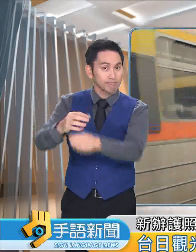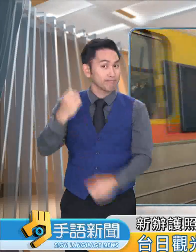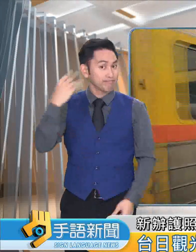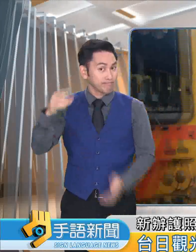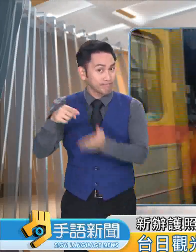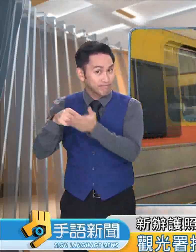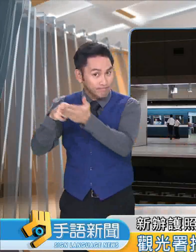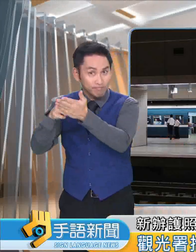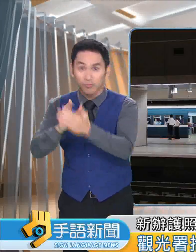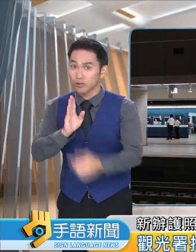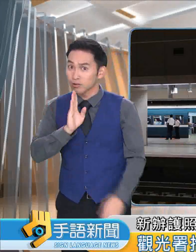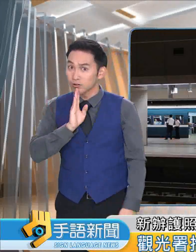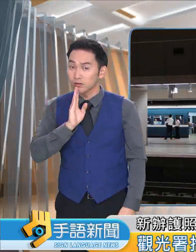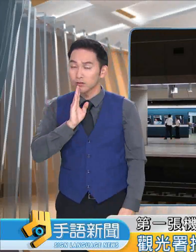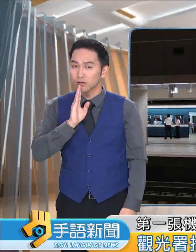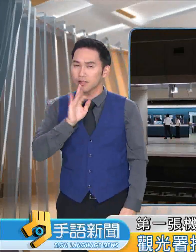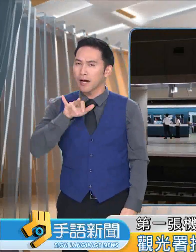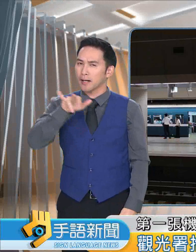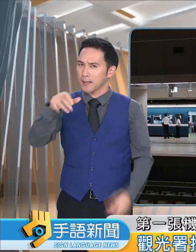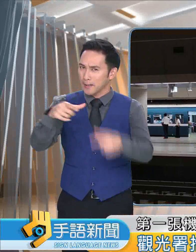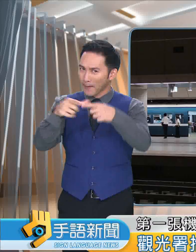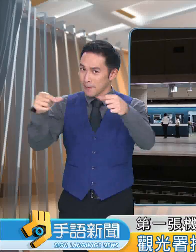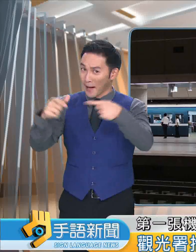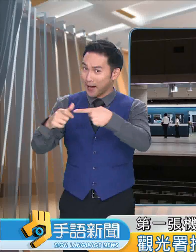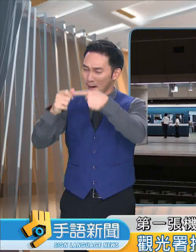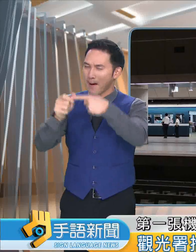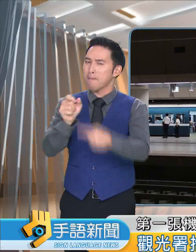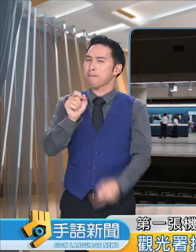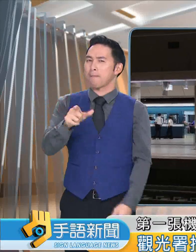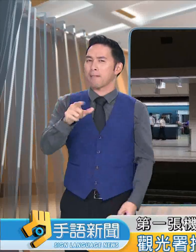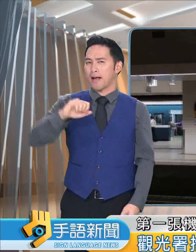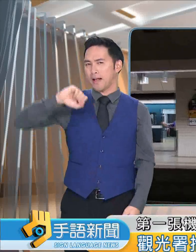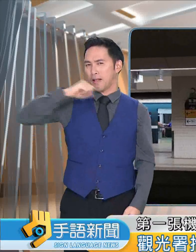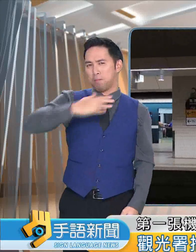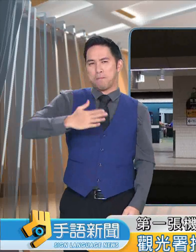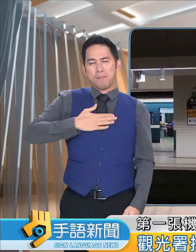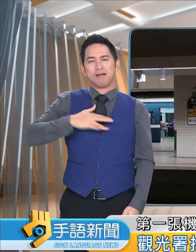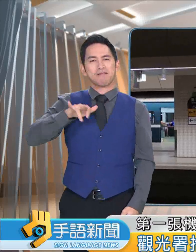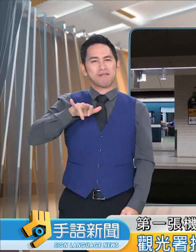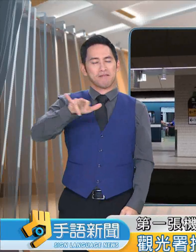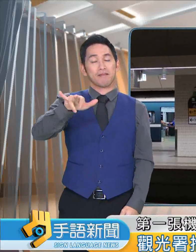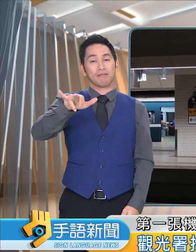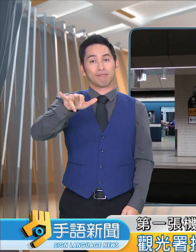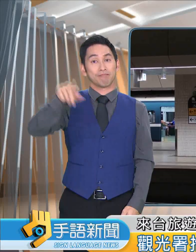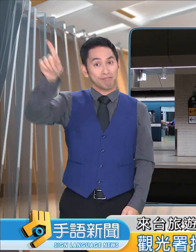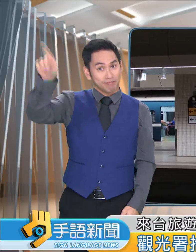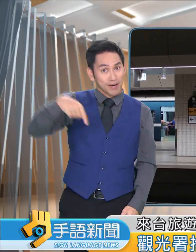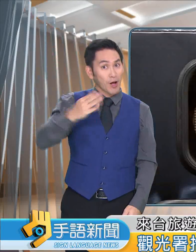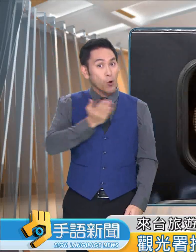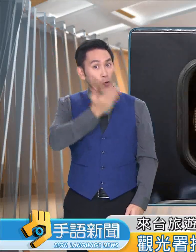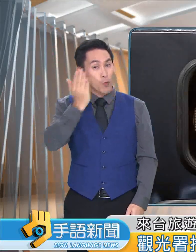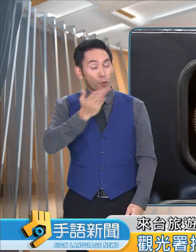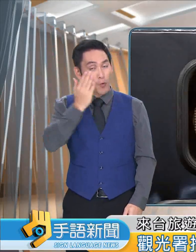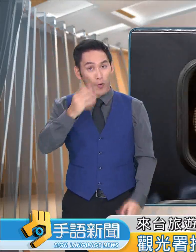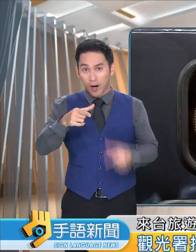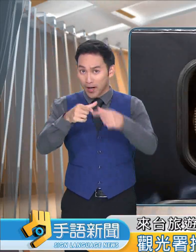护照的日本旅客第一张机票购买我国国籍航空来台旅游，补